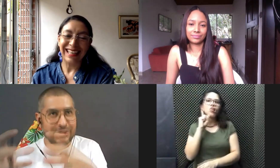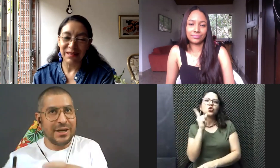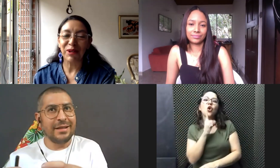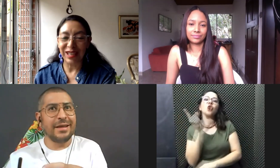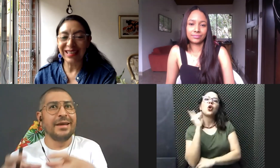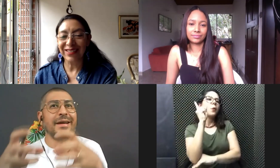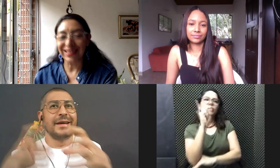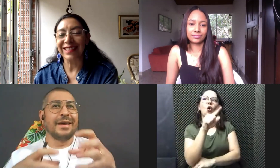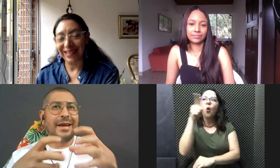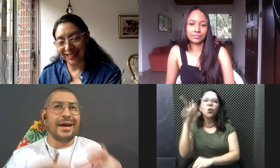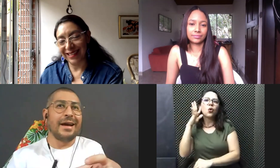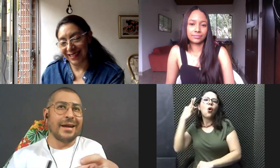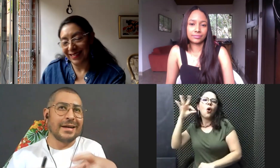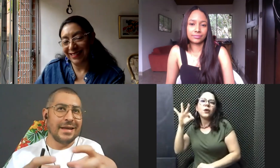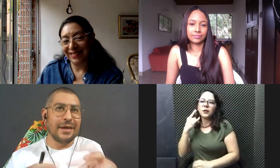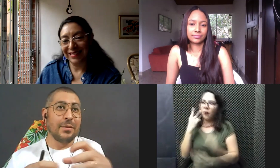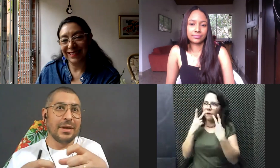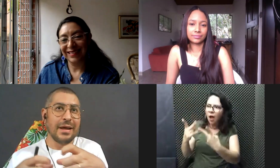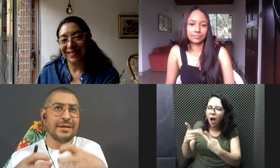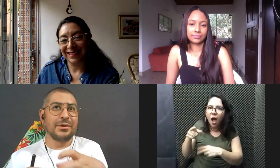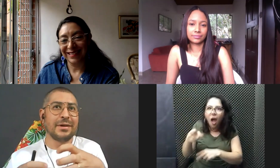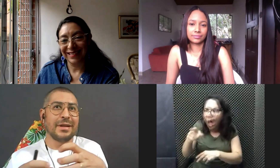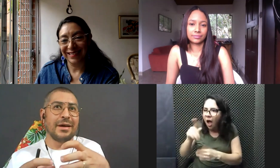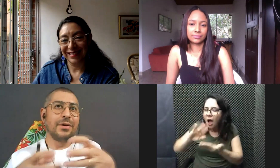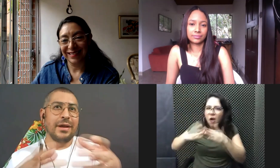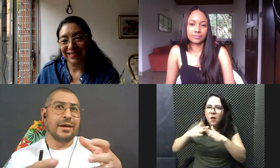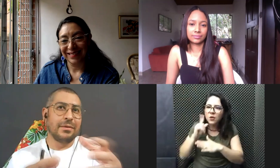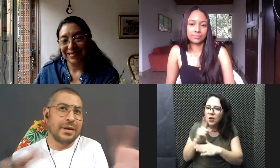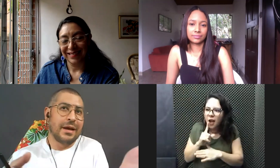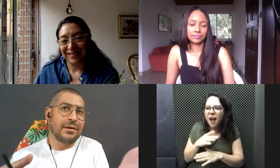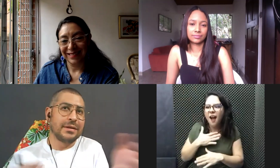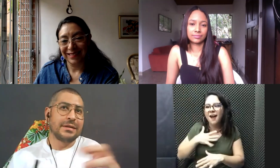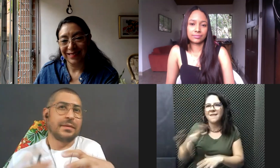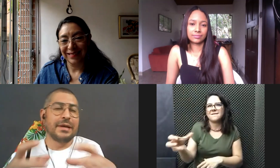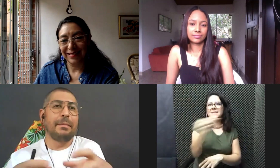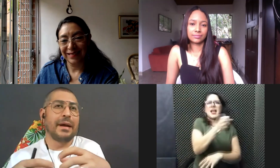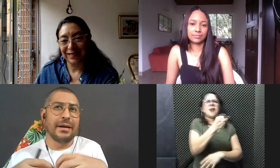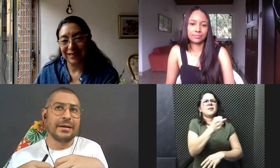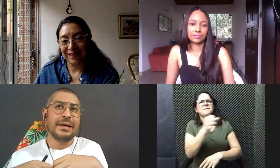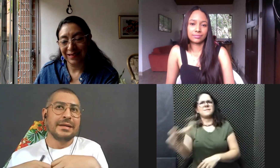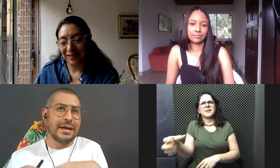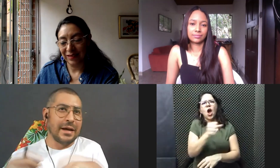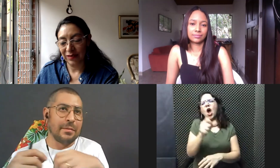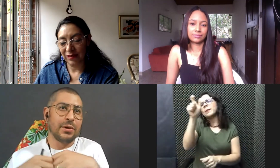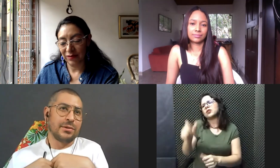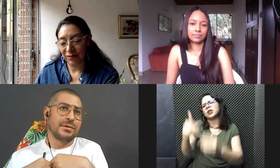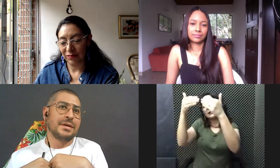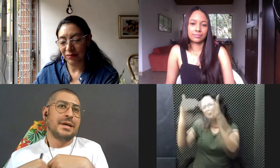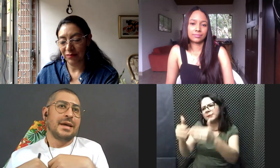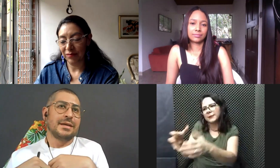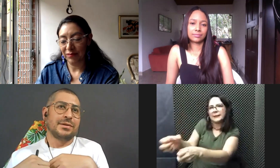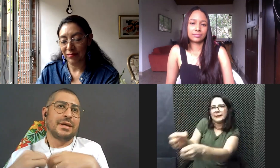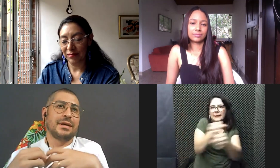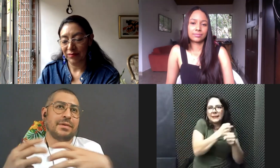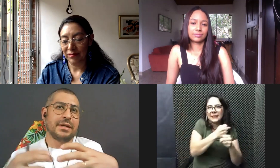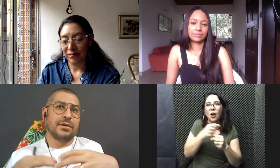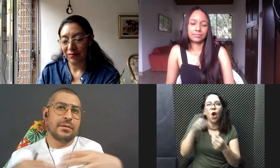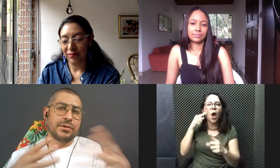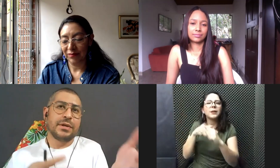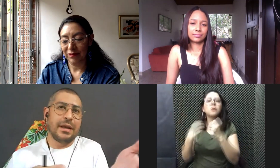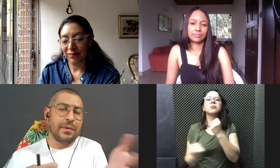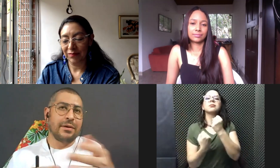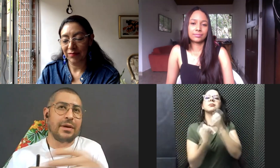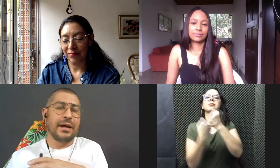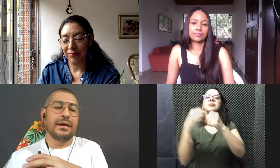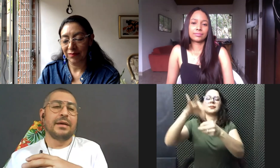el oyente que quiere agarrarse de la comunidad sorda o de la comunidad con discapacidad para sacar votos. Eso se nota